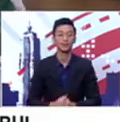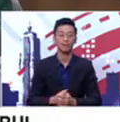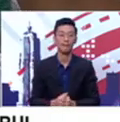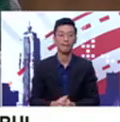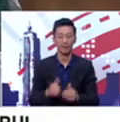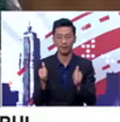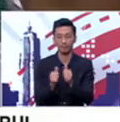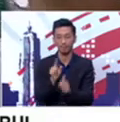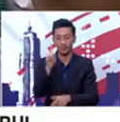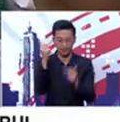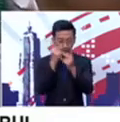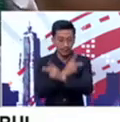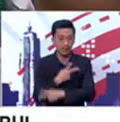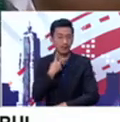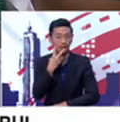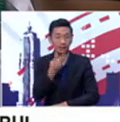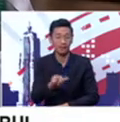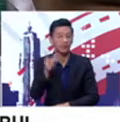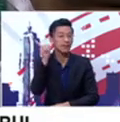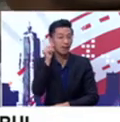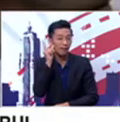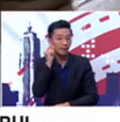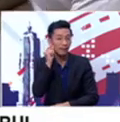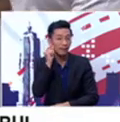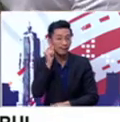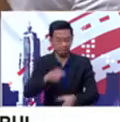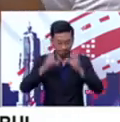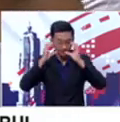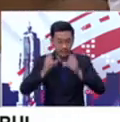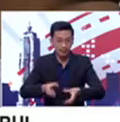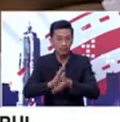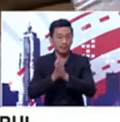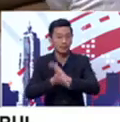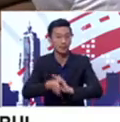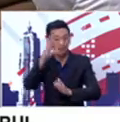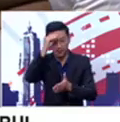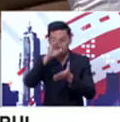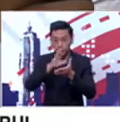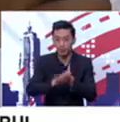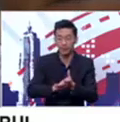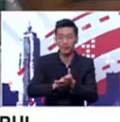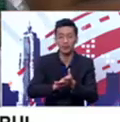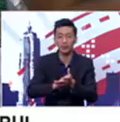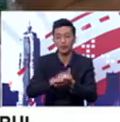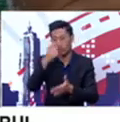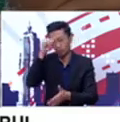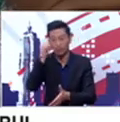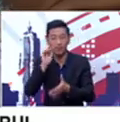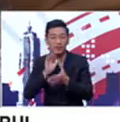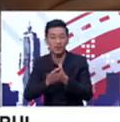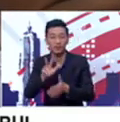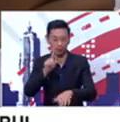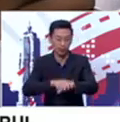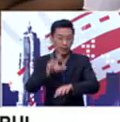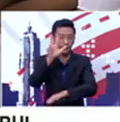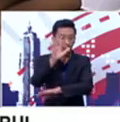Dengan sekali lafaz, Amin Zuhaili sah menjadi suami kepada gadis pilihan hatinya 3 petang tadi.